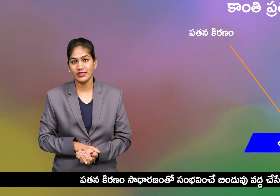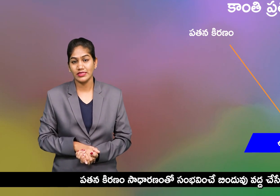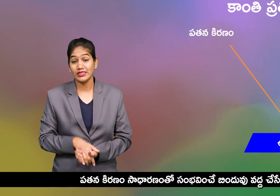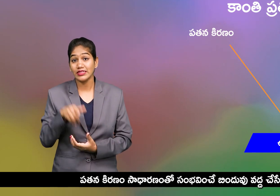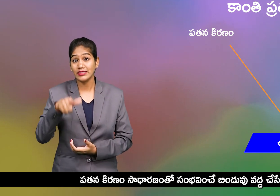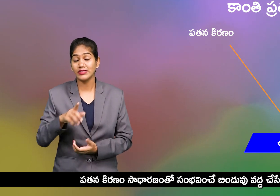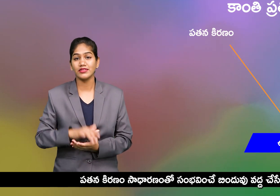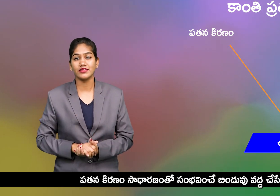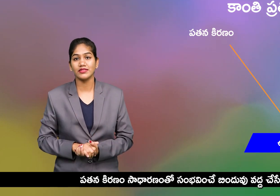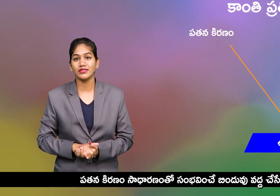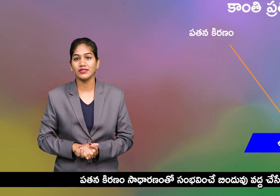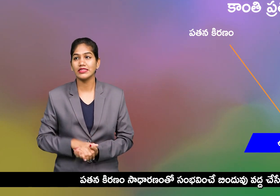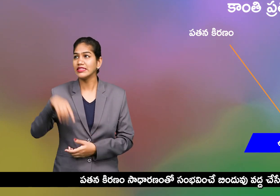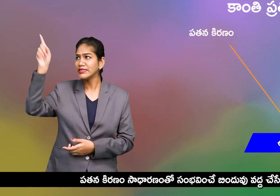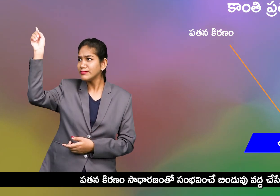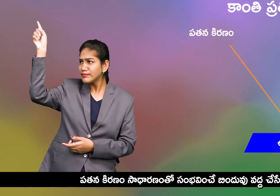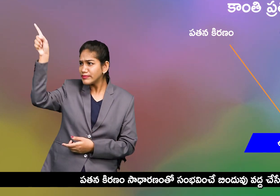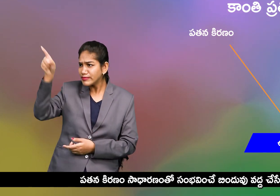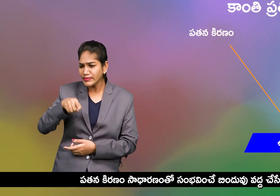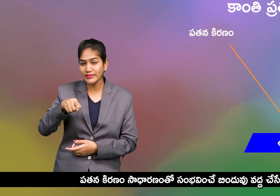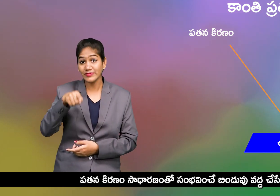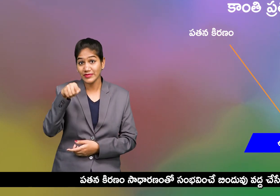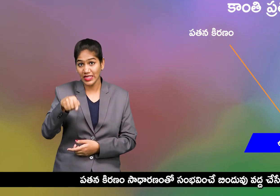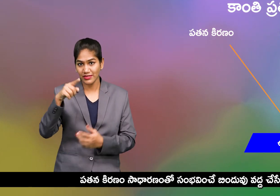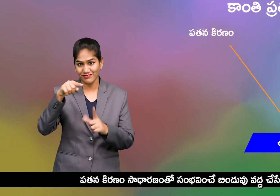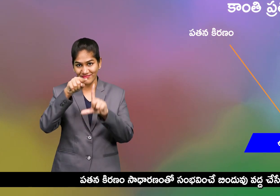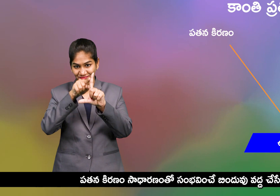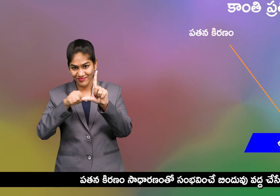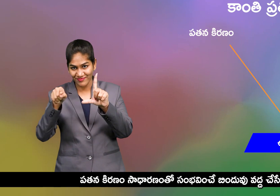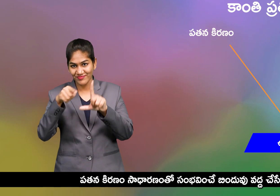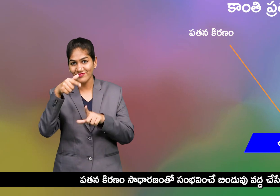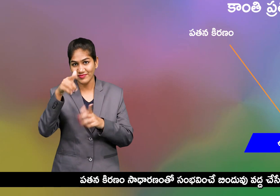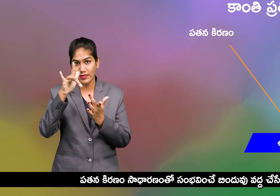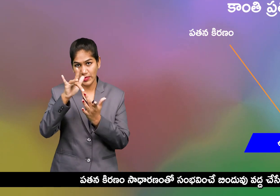పతన కిరణం సాధారణంతో సంభవించే బిందువు వద్ద చేసే కోణం పతన కోణం.